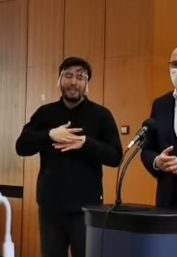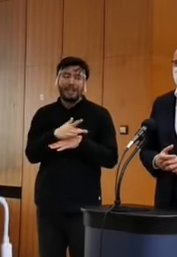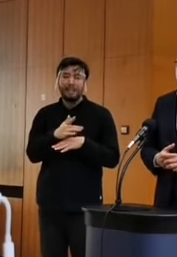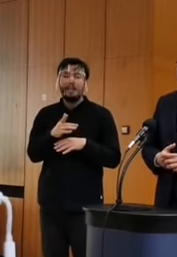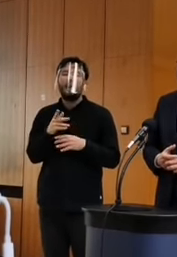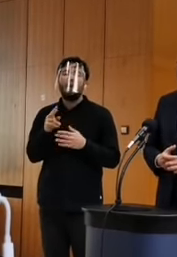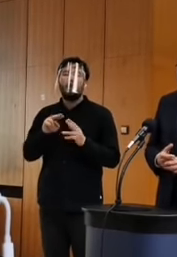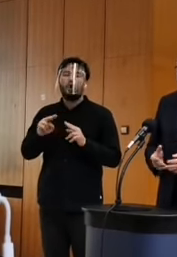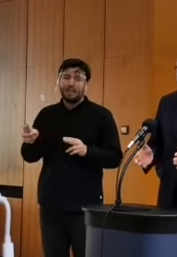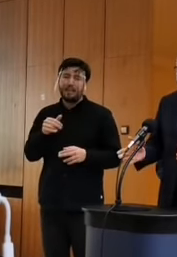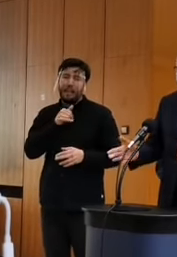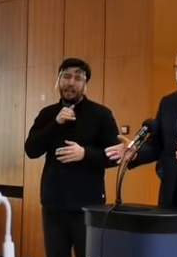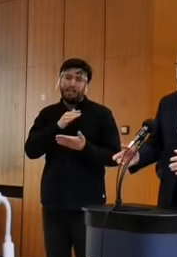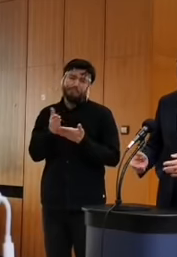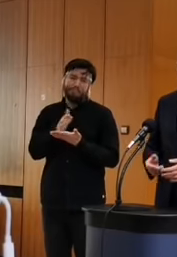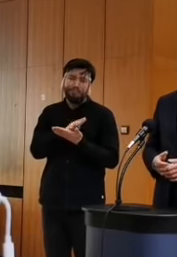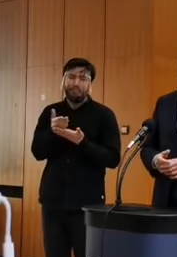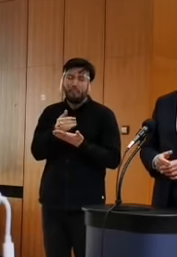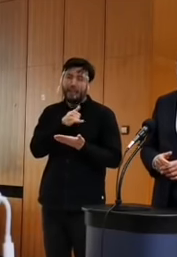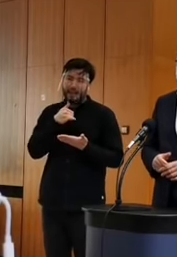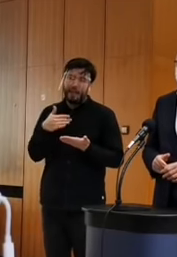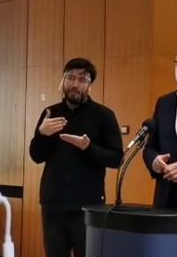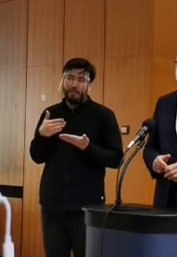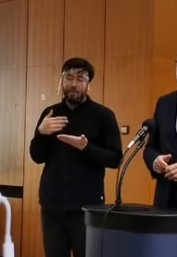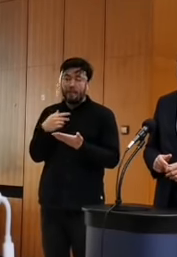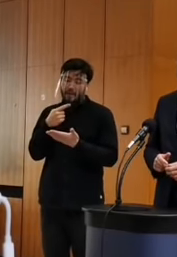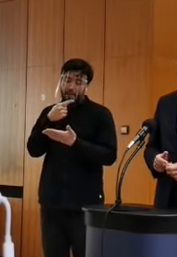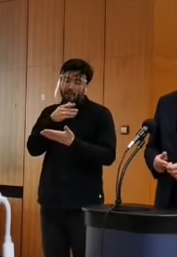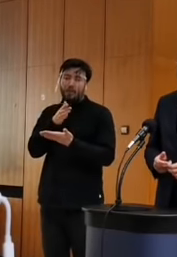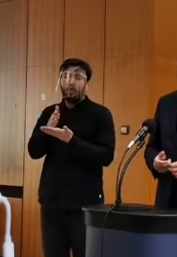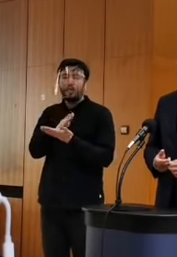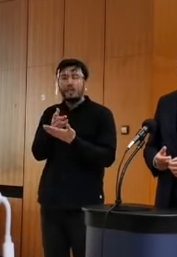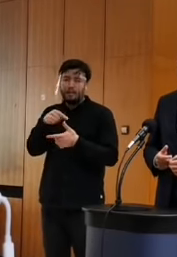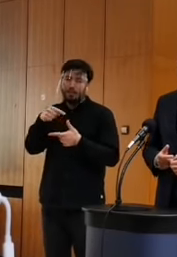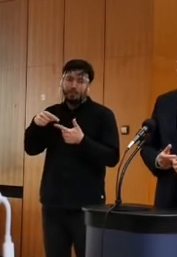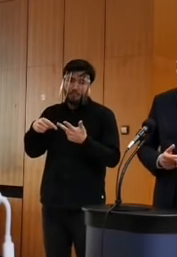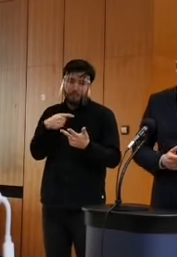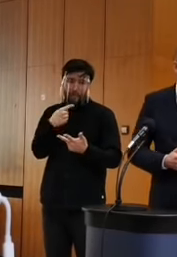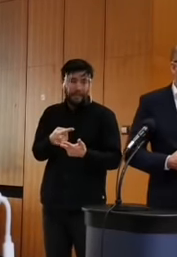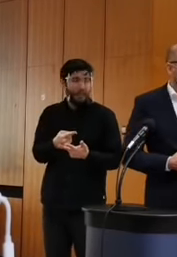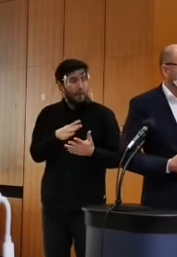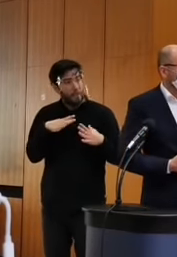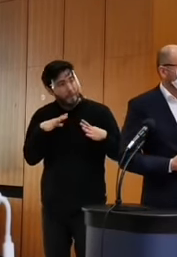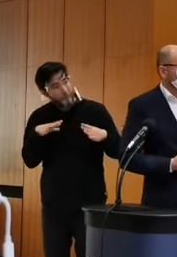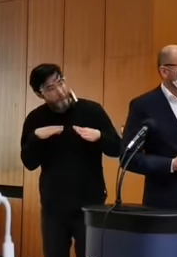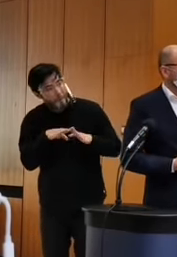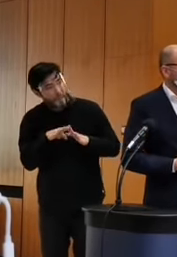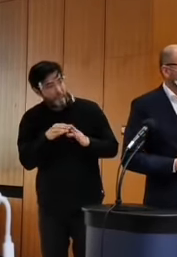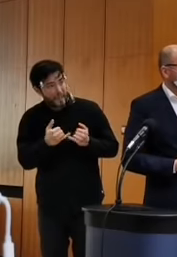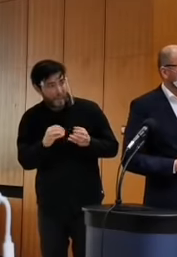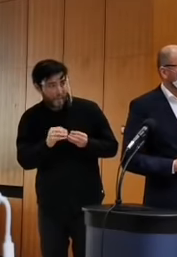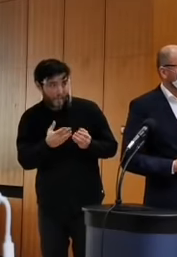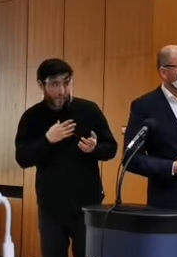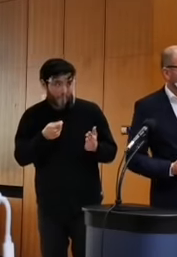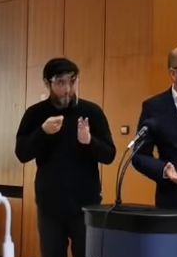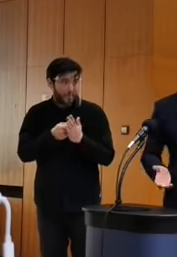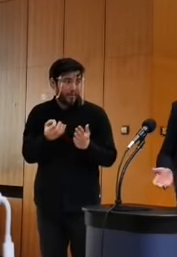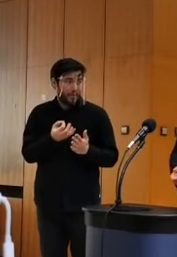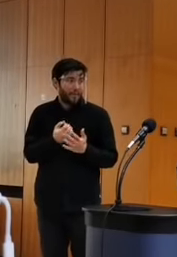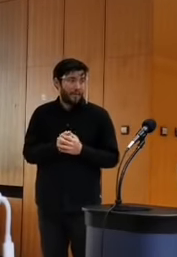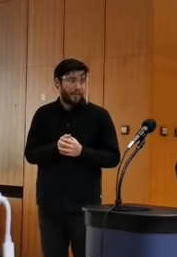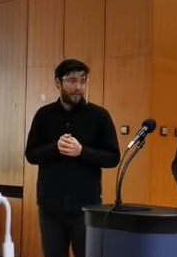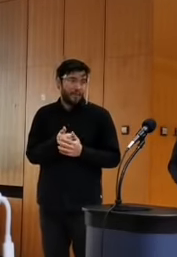rozdiel. A ja teda vidím tie rozdiely, ktoré som pomenoval. A možno ešte pán minister zahraničných vecí by k tomu dodal